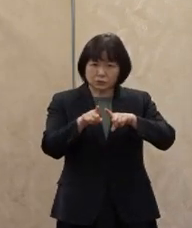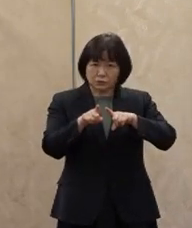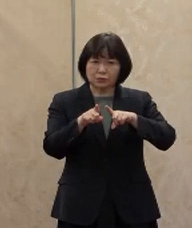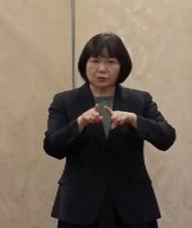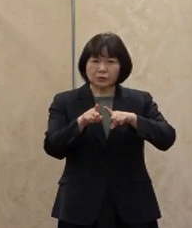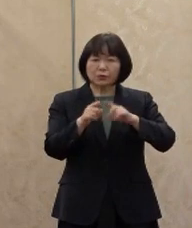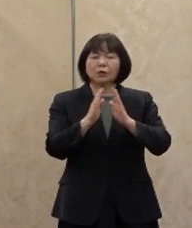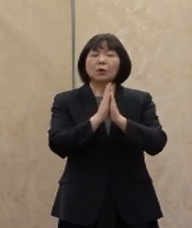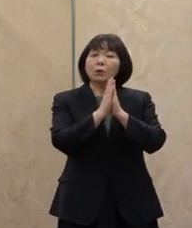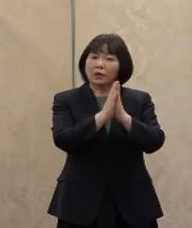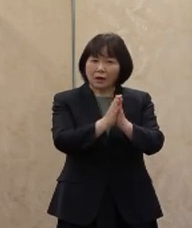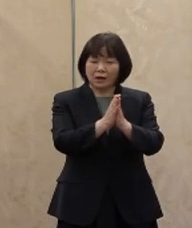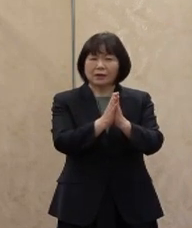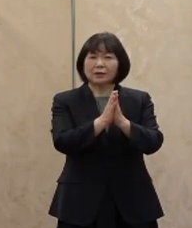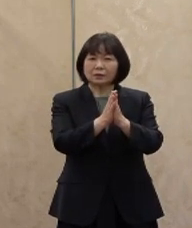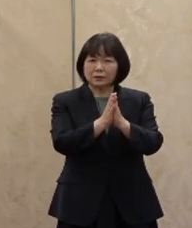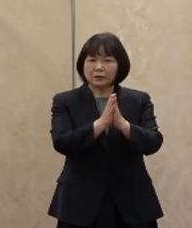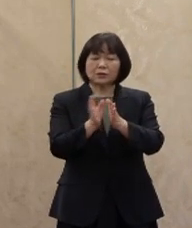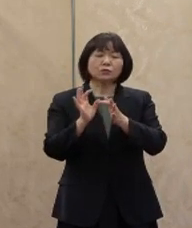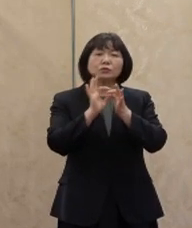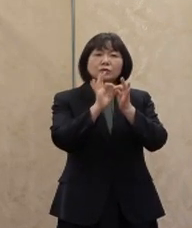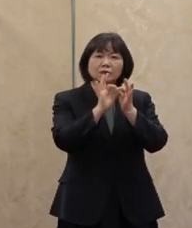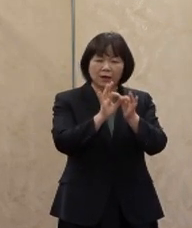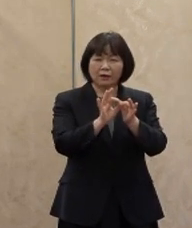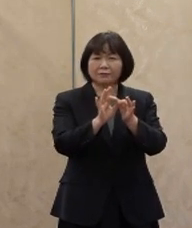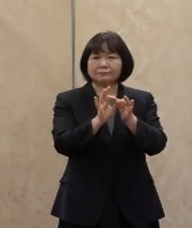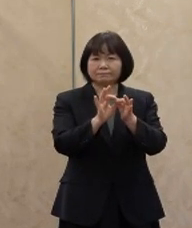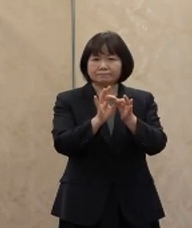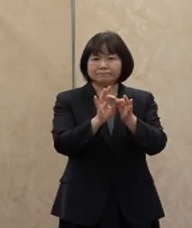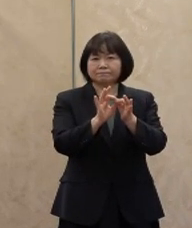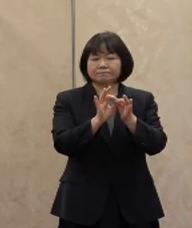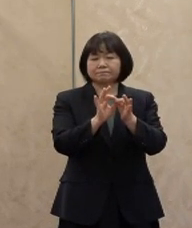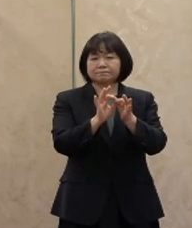請、お願いということについての